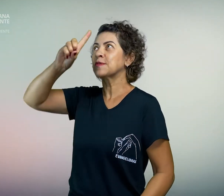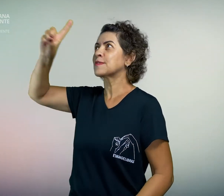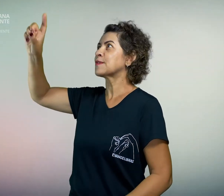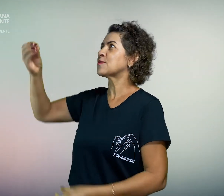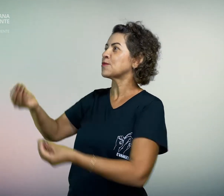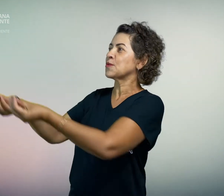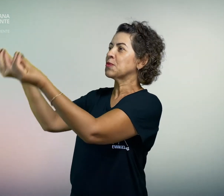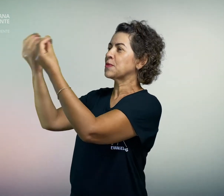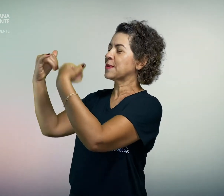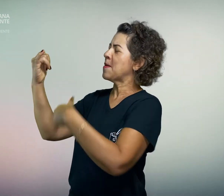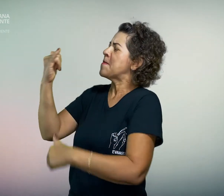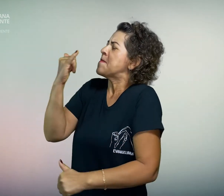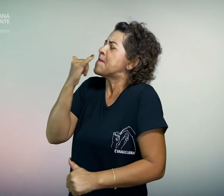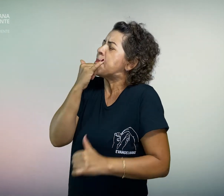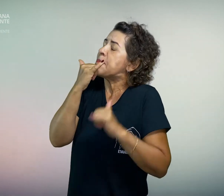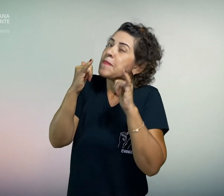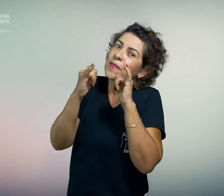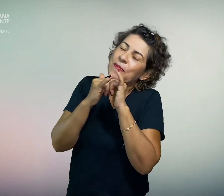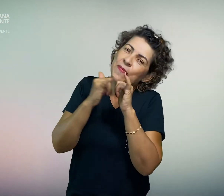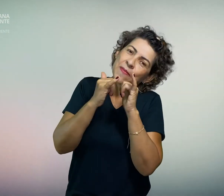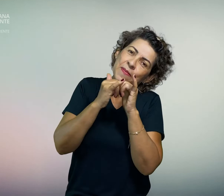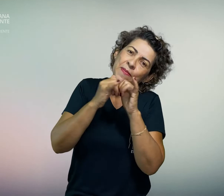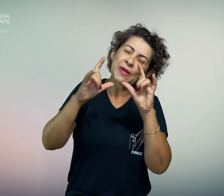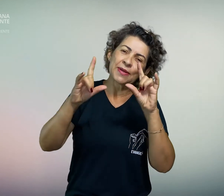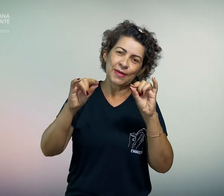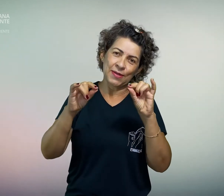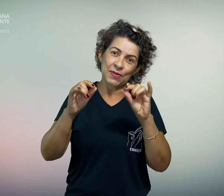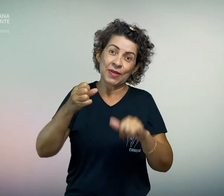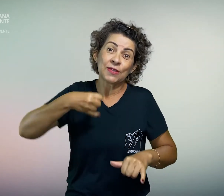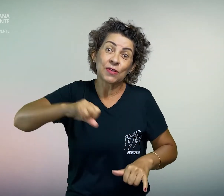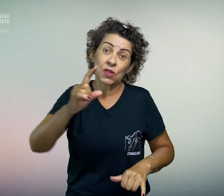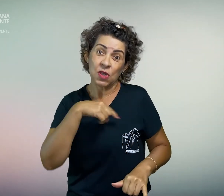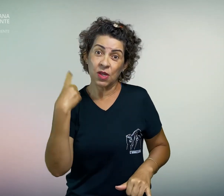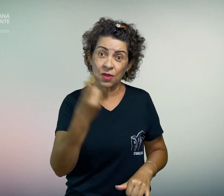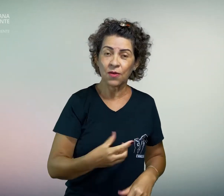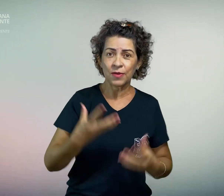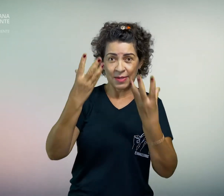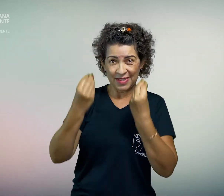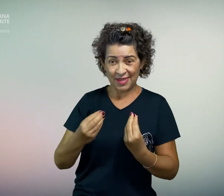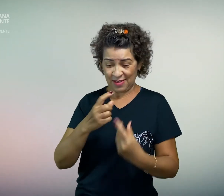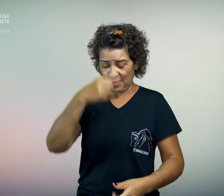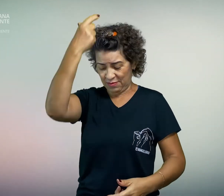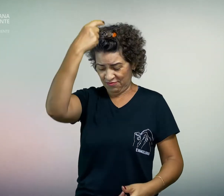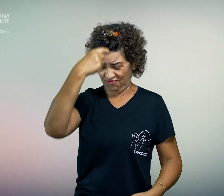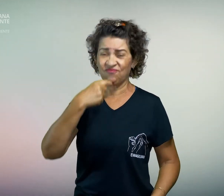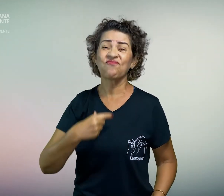Só assim poderemos ser perdoados quando percebemos que